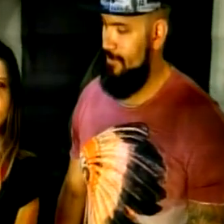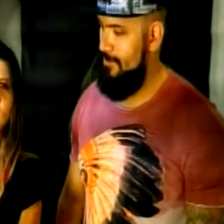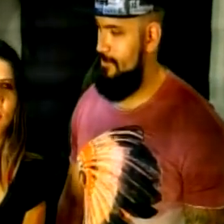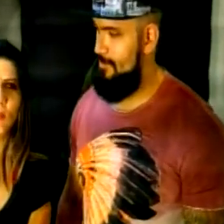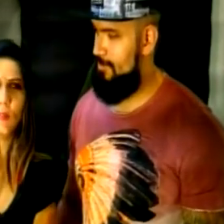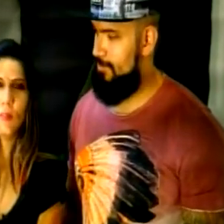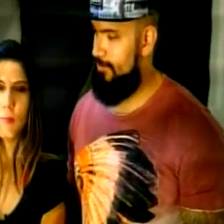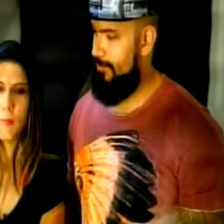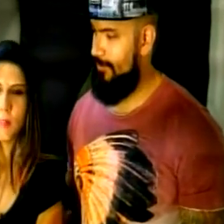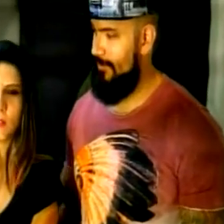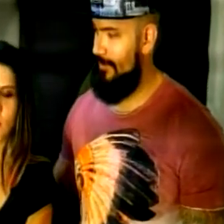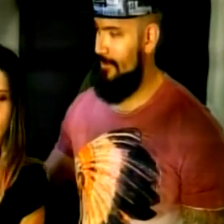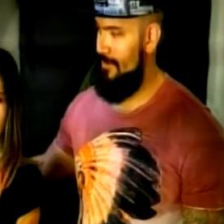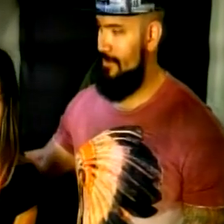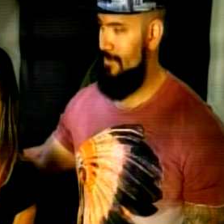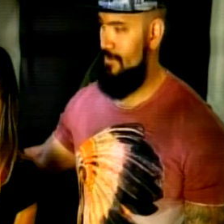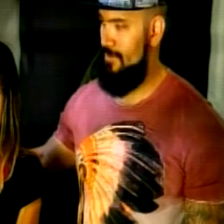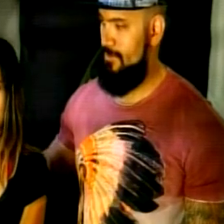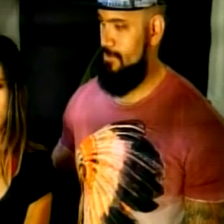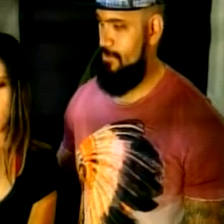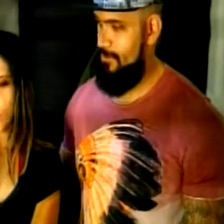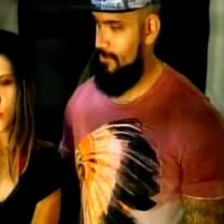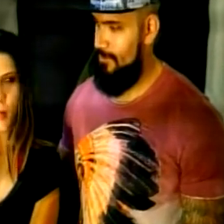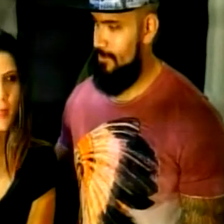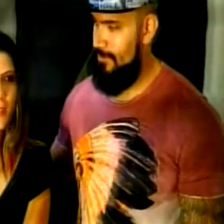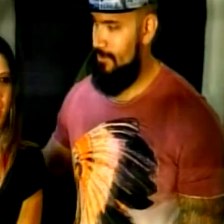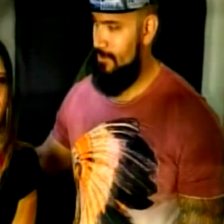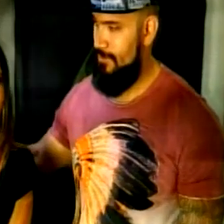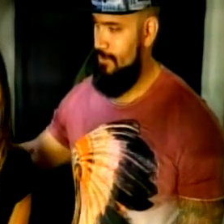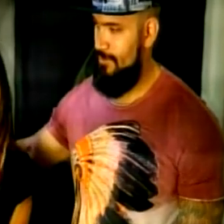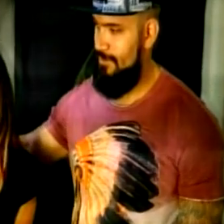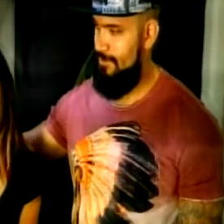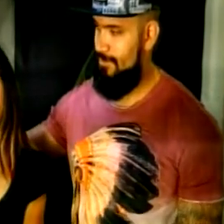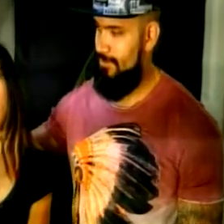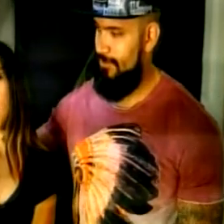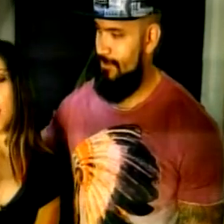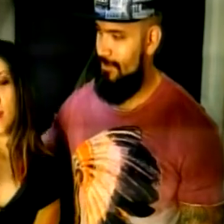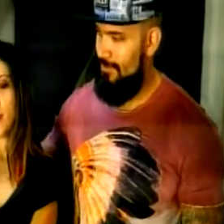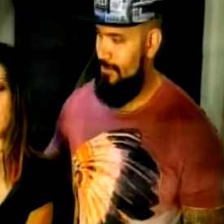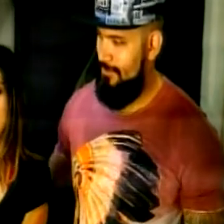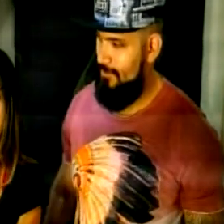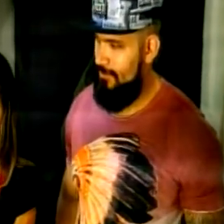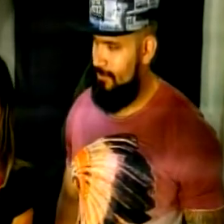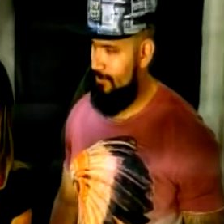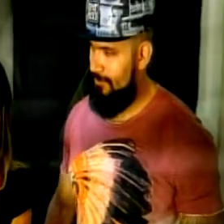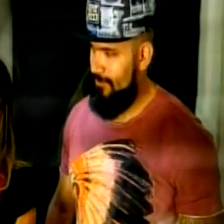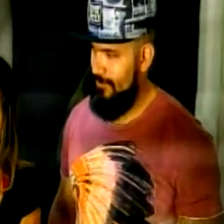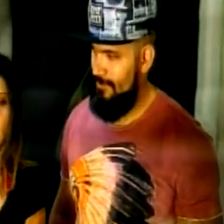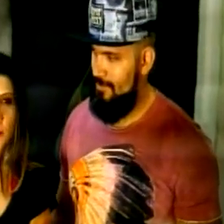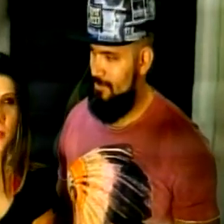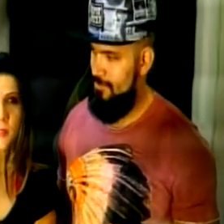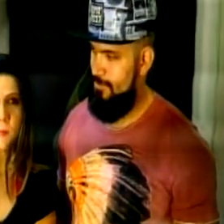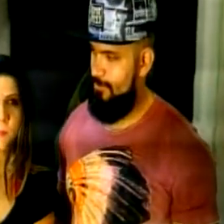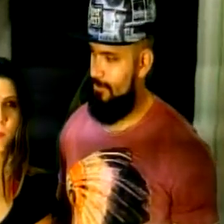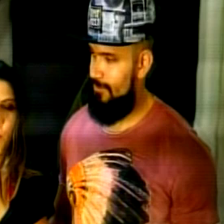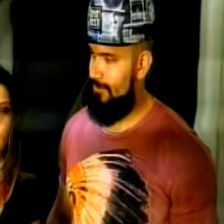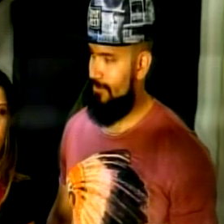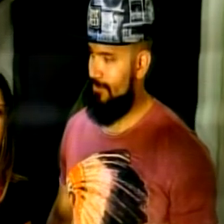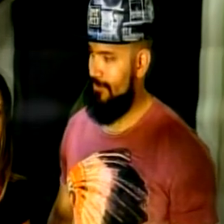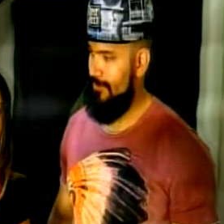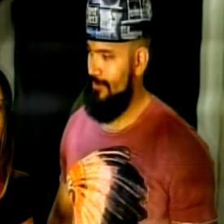direitos humanos, parte jurídica e tudo mais, e eles falaram que era assim